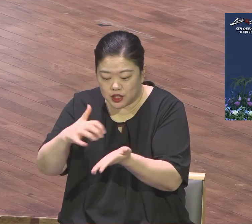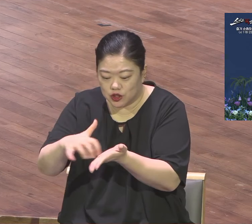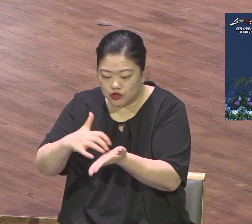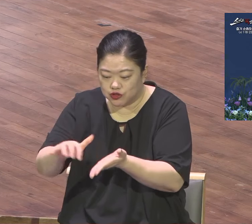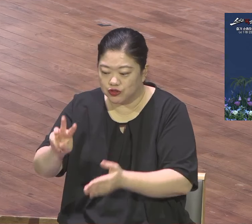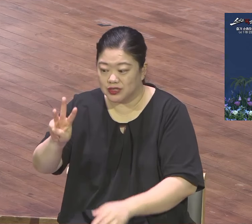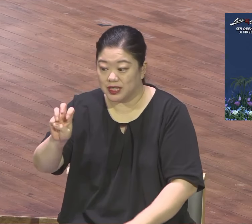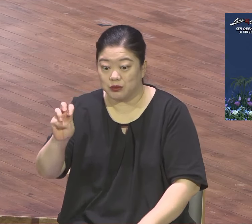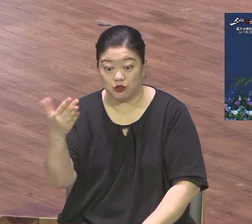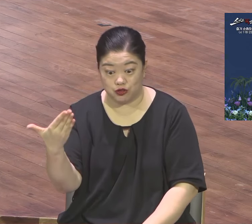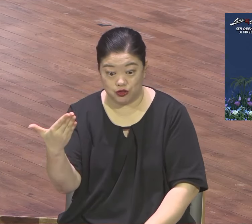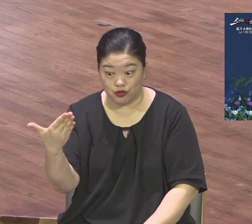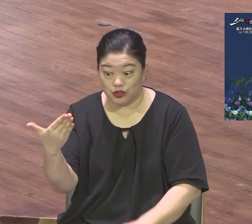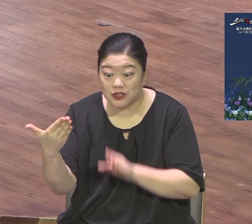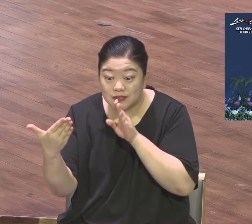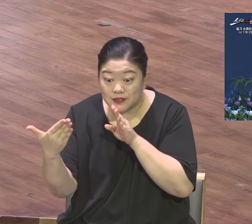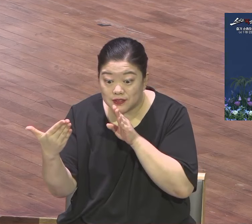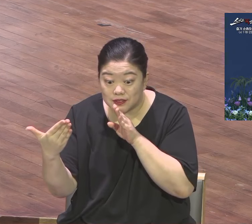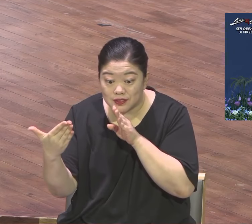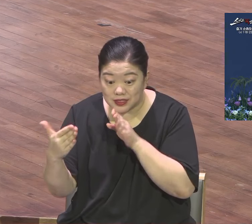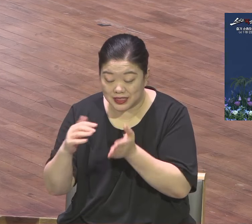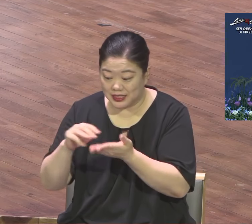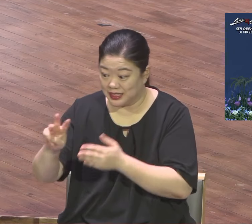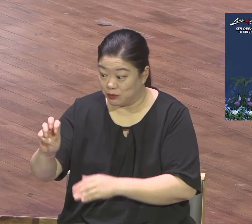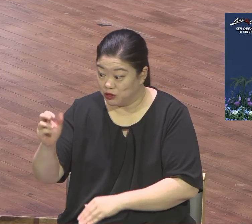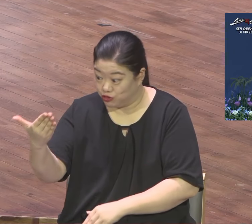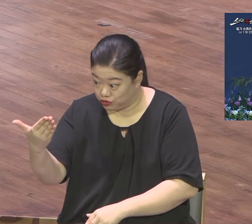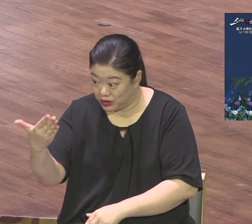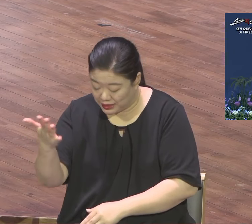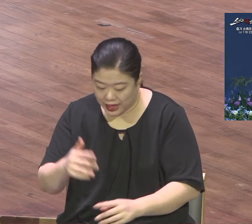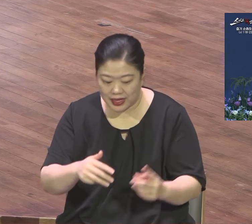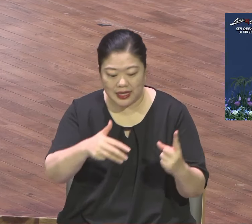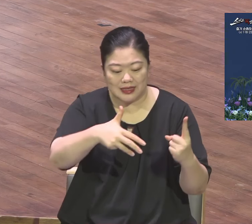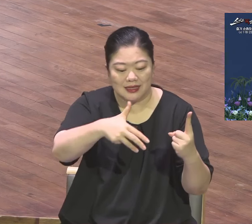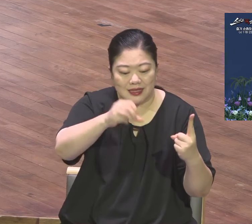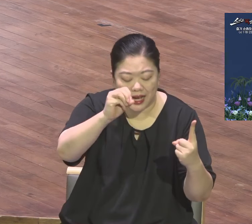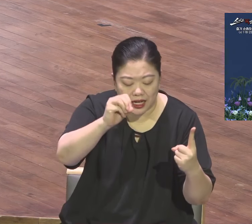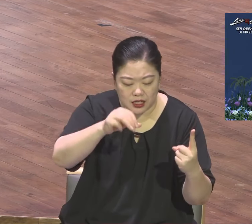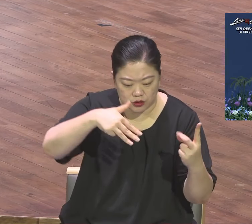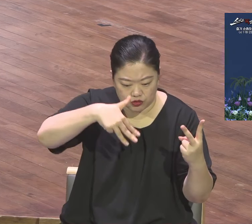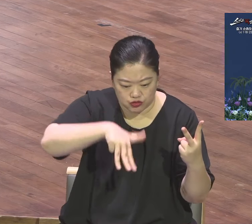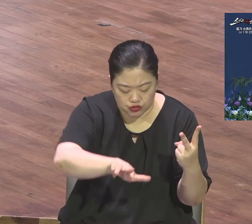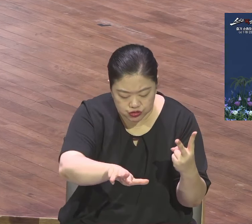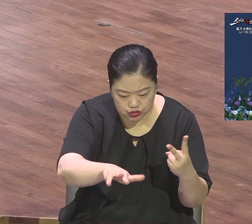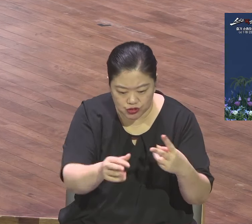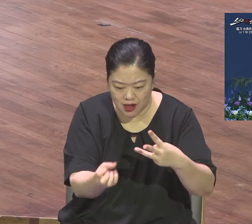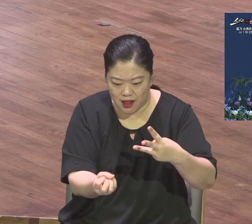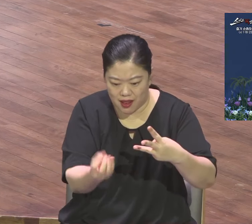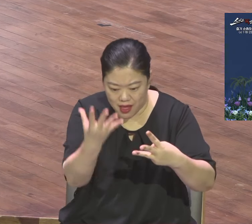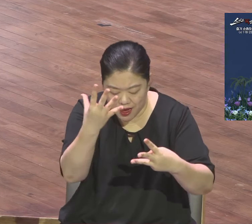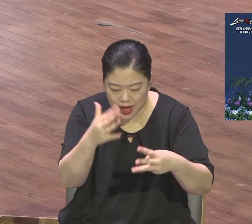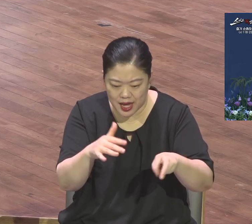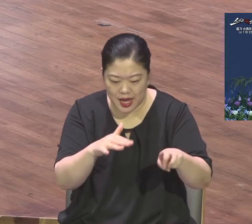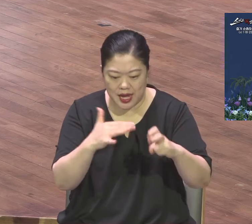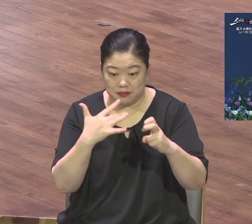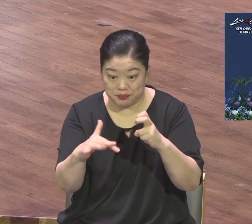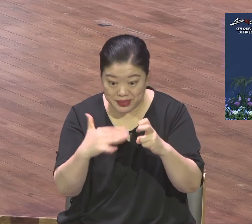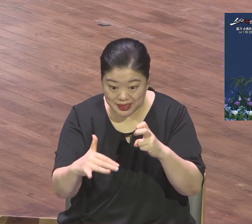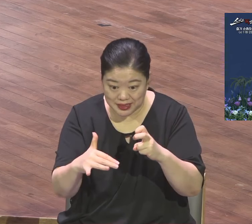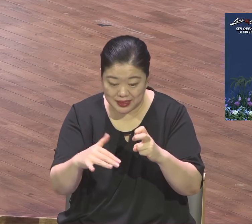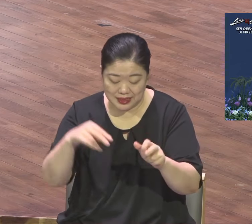레미신 신명기까지를 모세오경이라 이걸 율법서라 그렇게 말을 하고